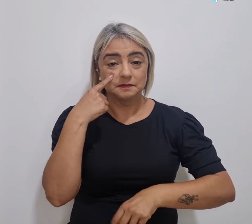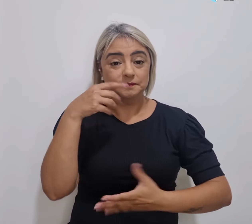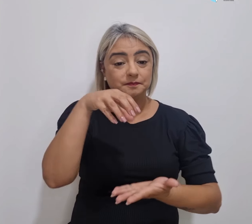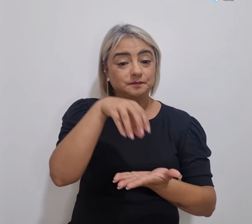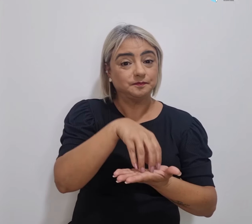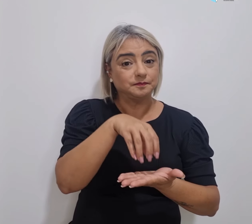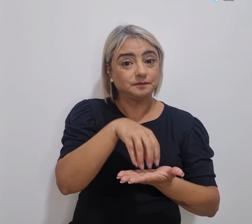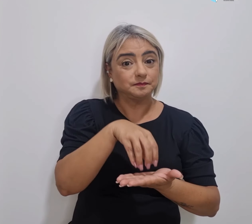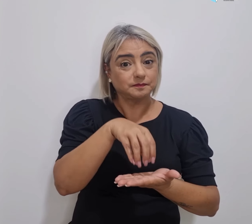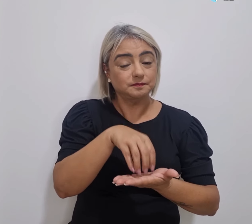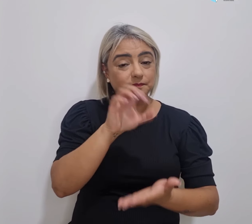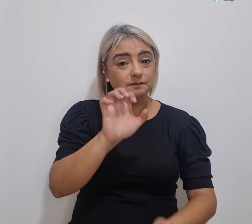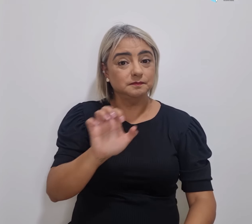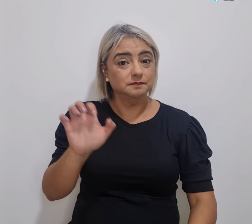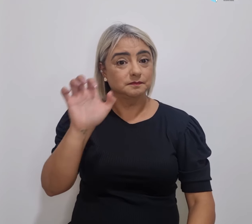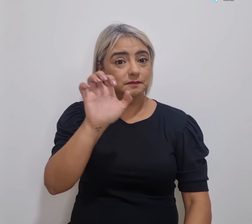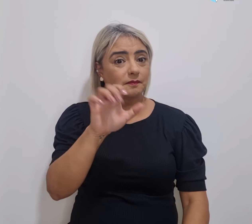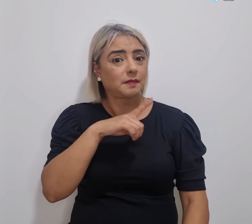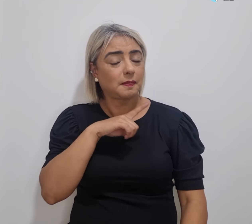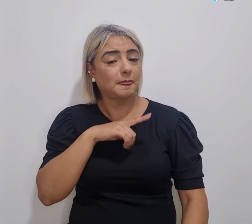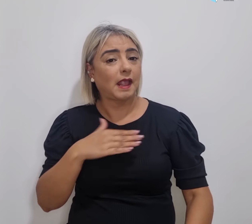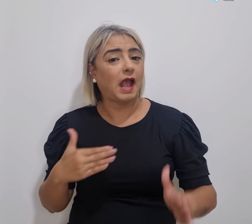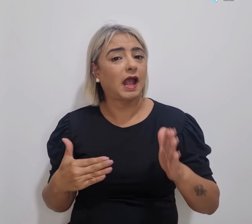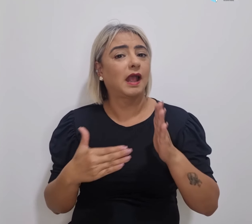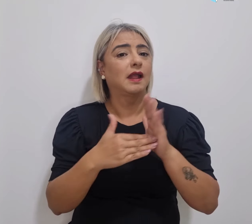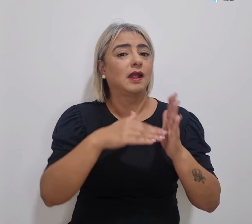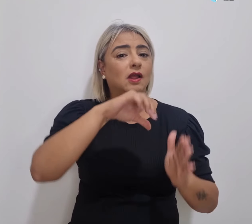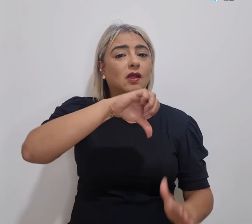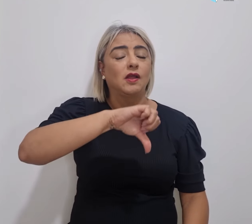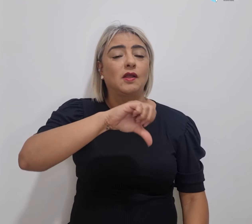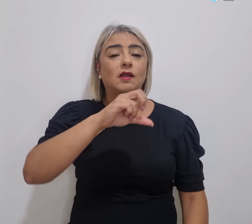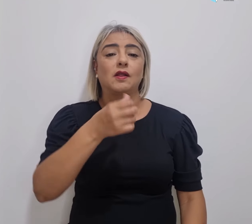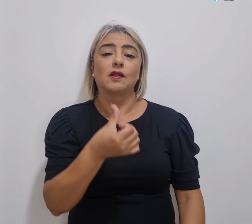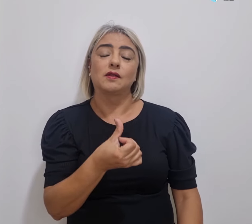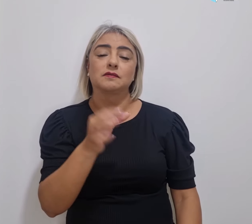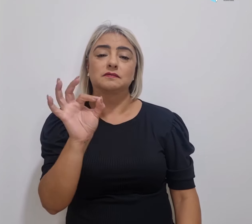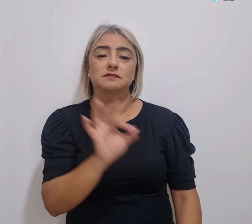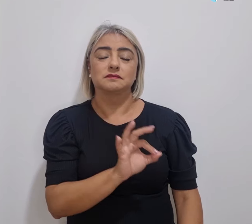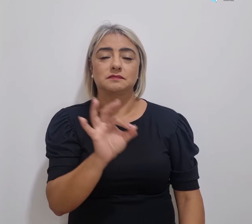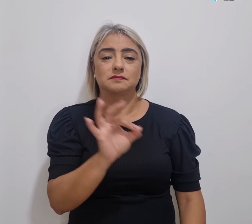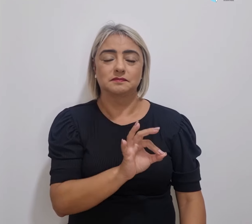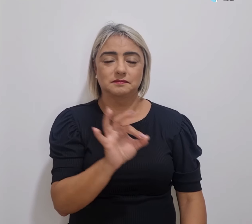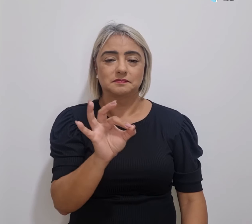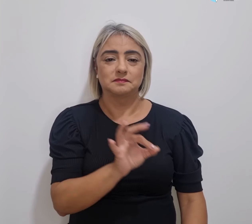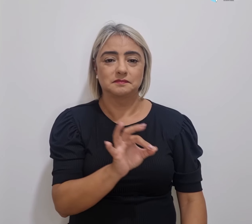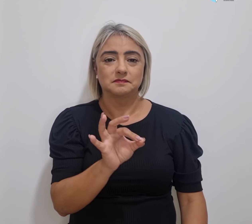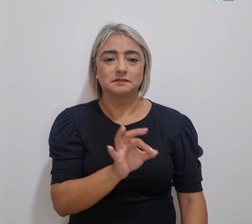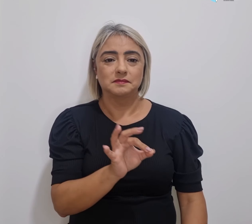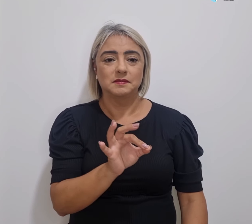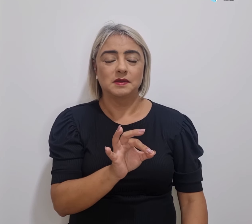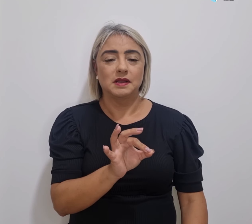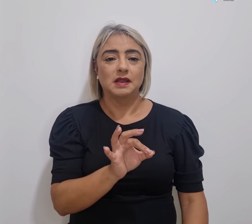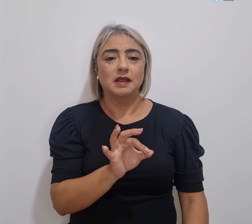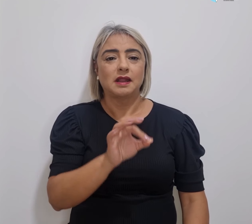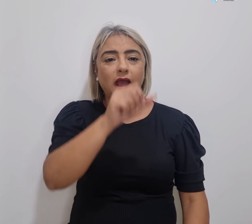da federação que atingiram 96,5% de alfabetização,